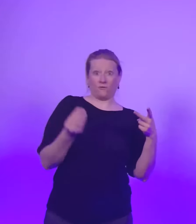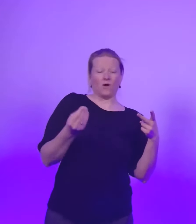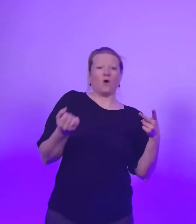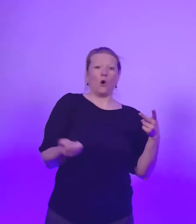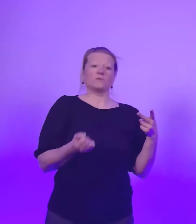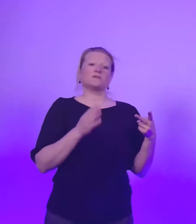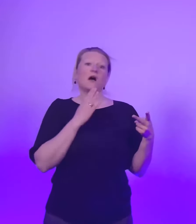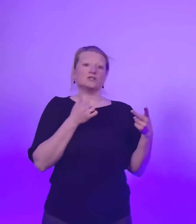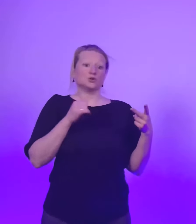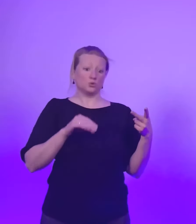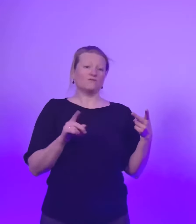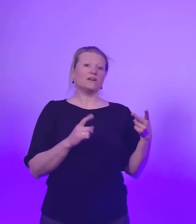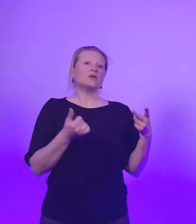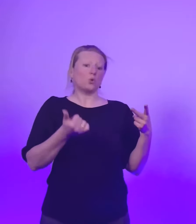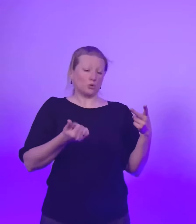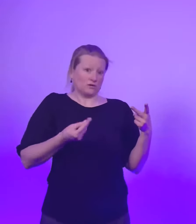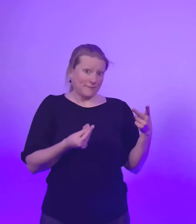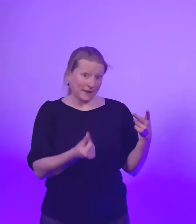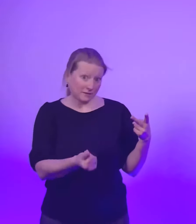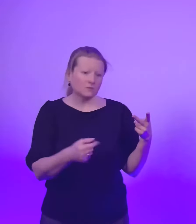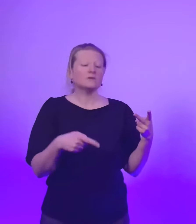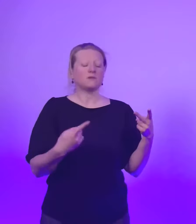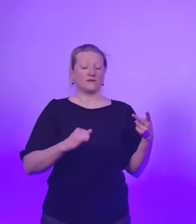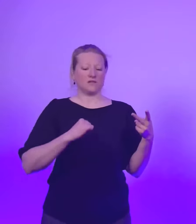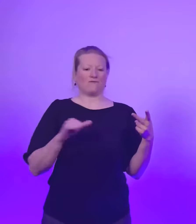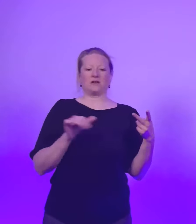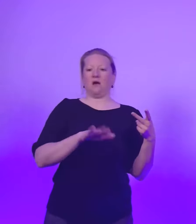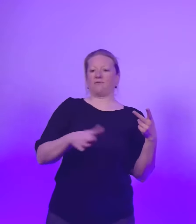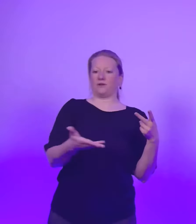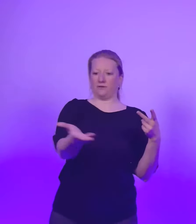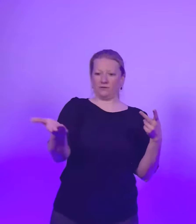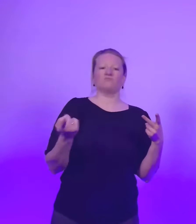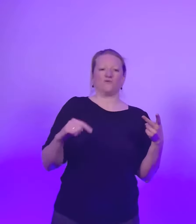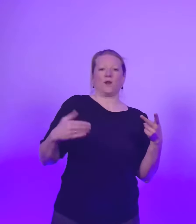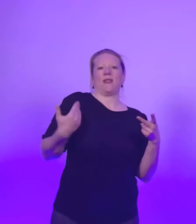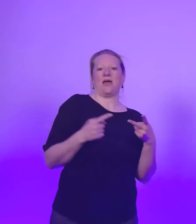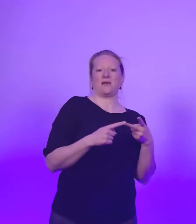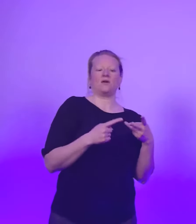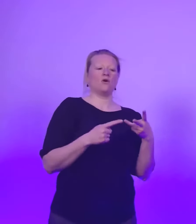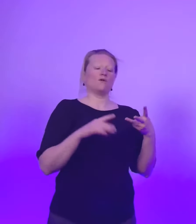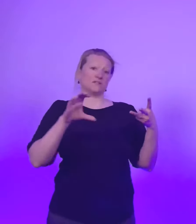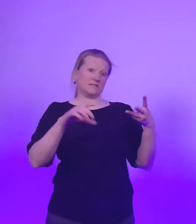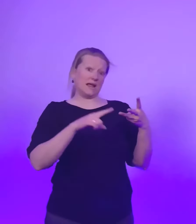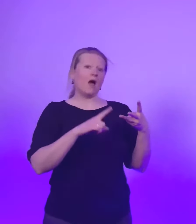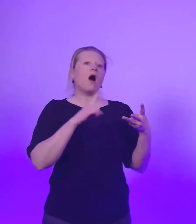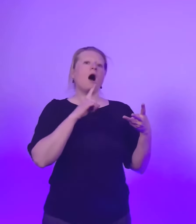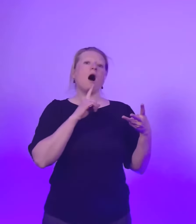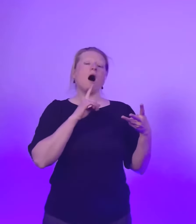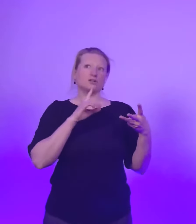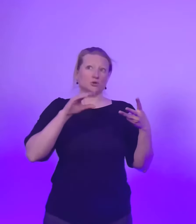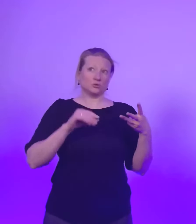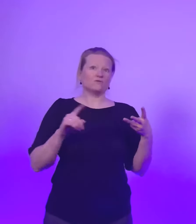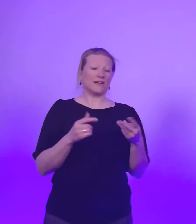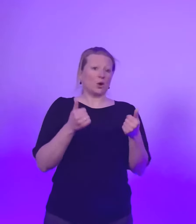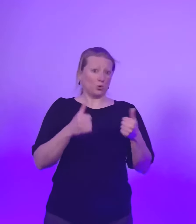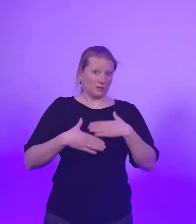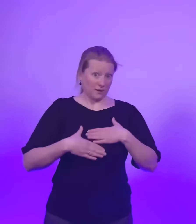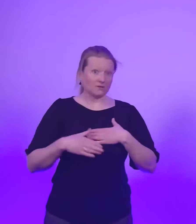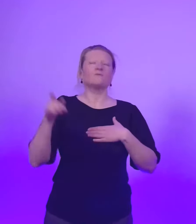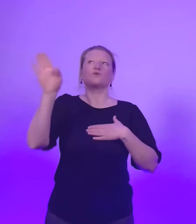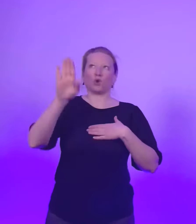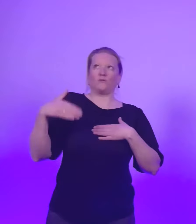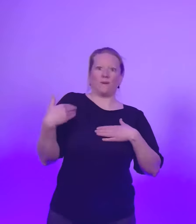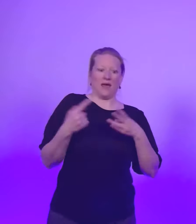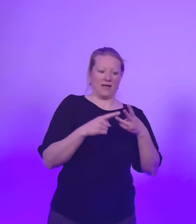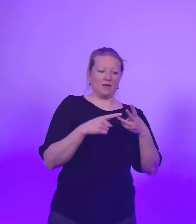bent, word je zelf en anderen blij. Antwoord C. Als je doet waar je goed in bent, wordt God blij. Ja. En